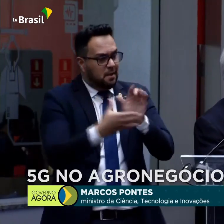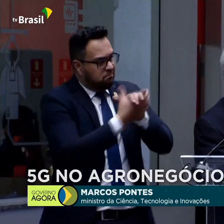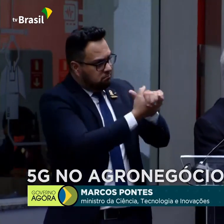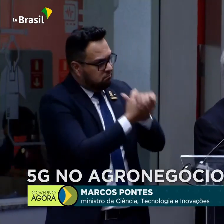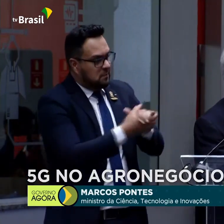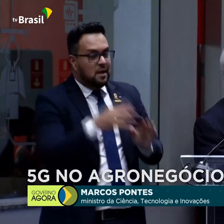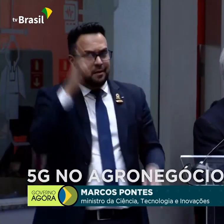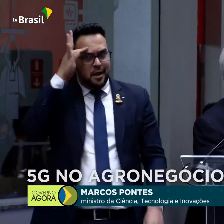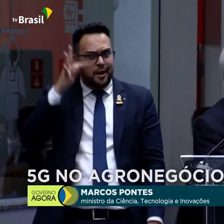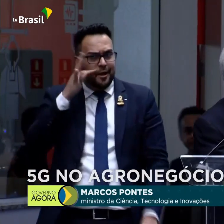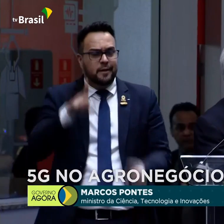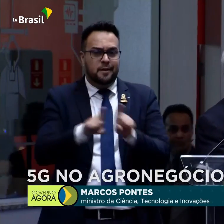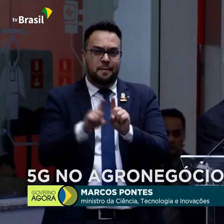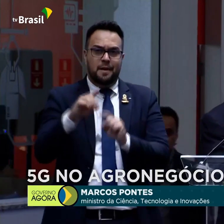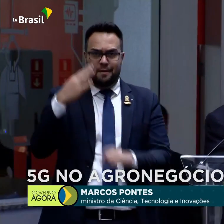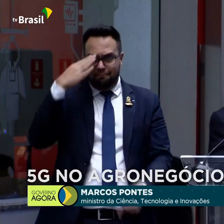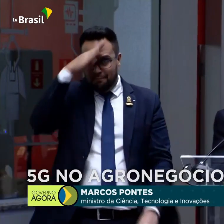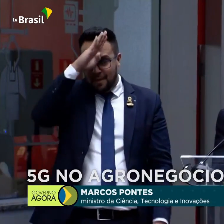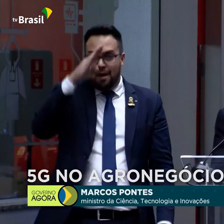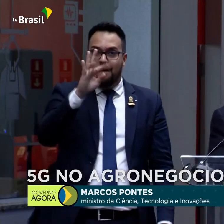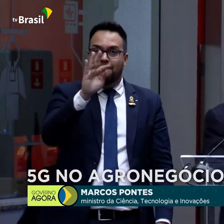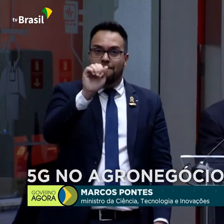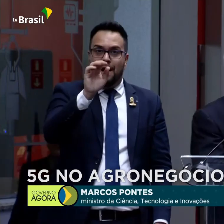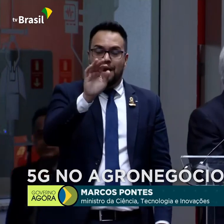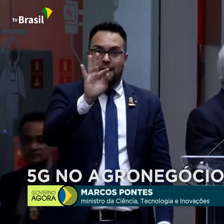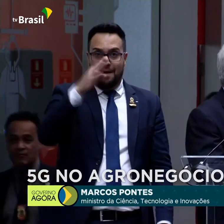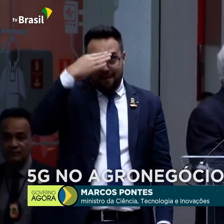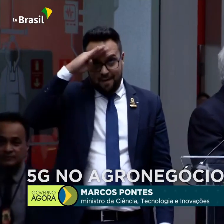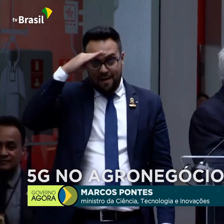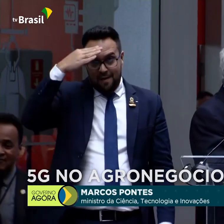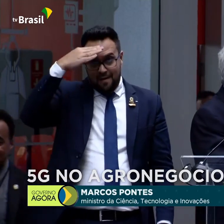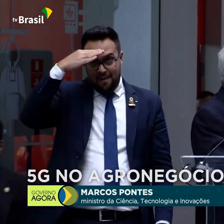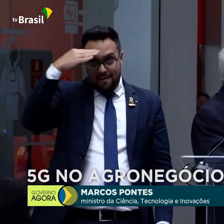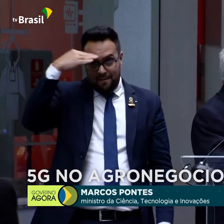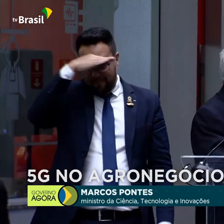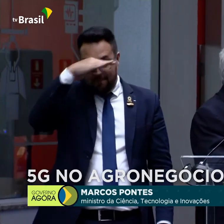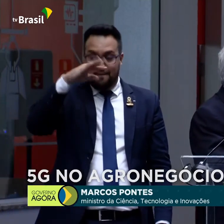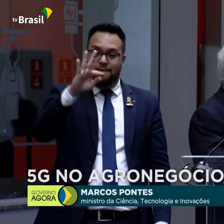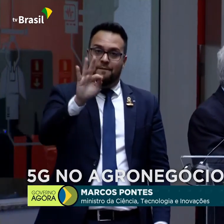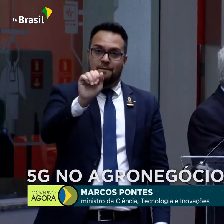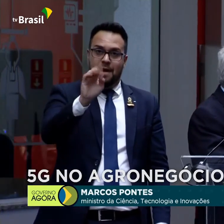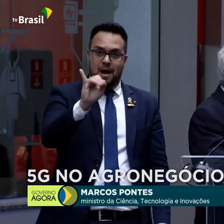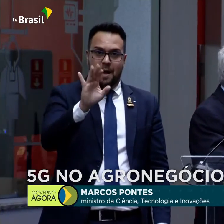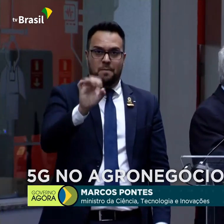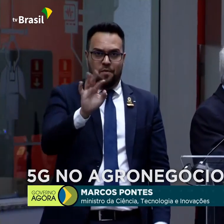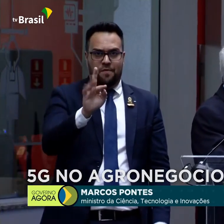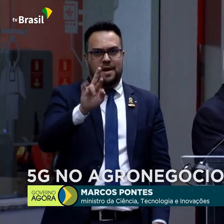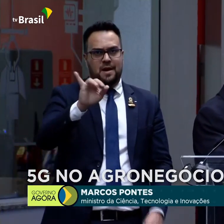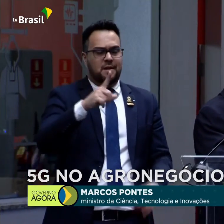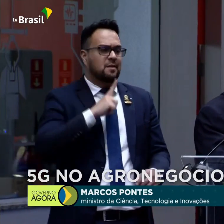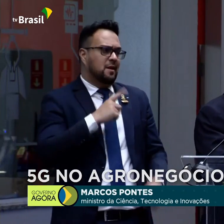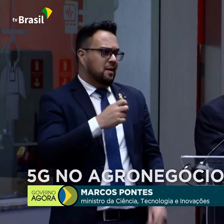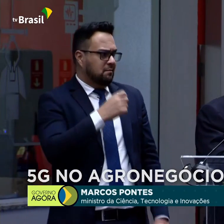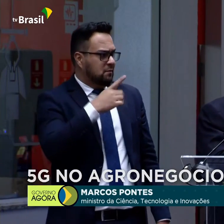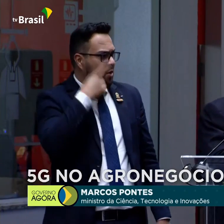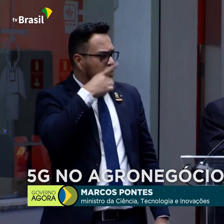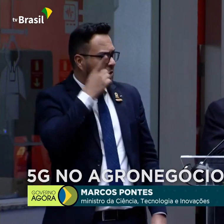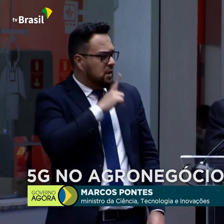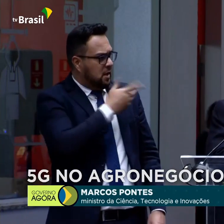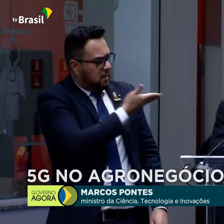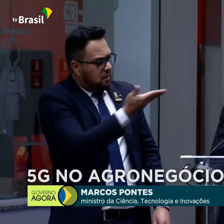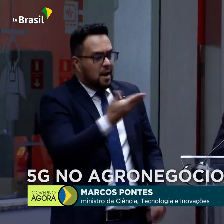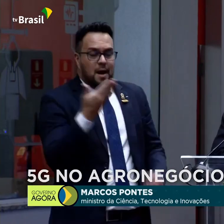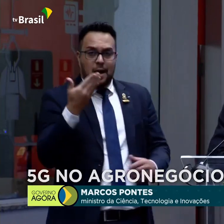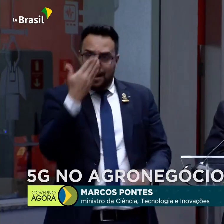Tereza Cristina, ministro Fábio Faria, a todos os senadores e deputados aqui presentes conosco, agradecer à prefeitura, agradecer ao